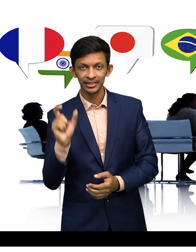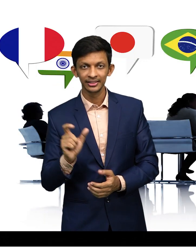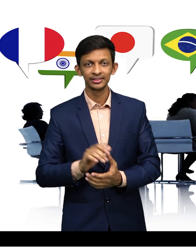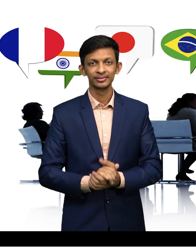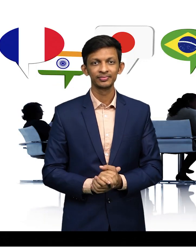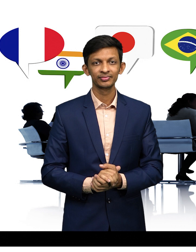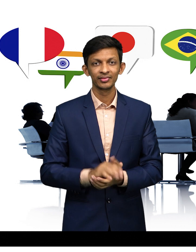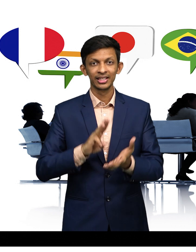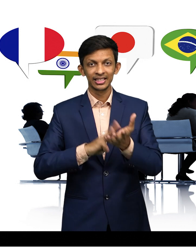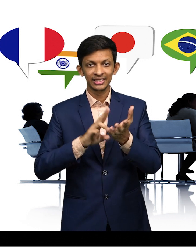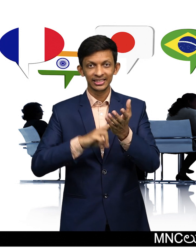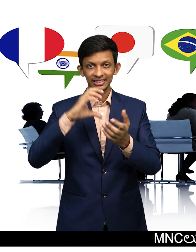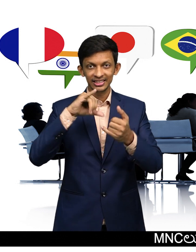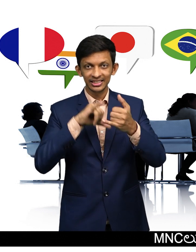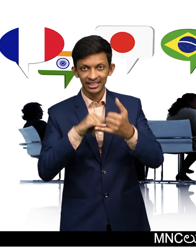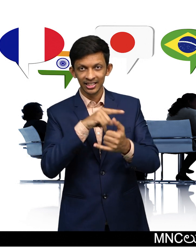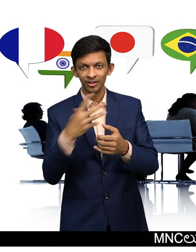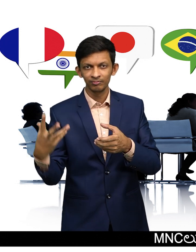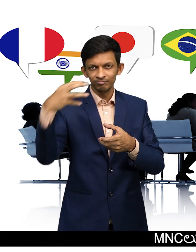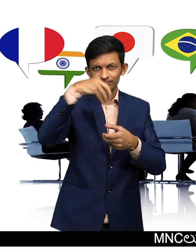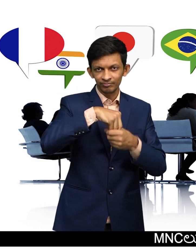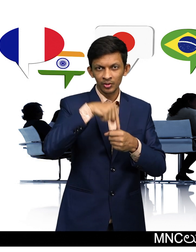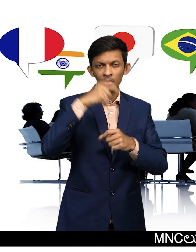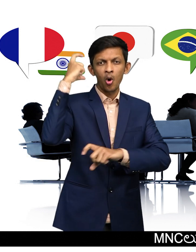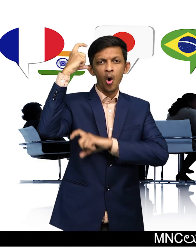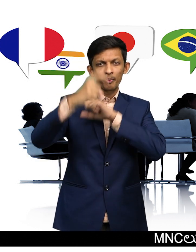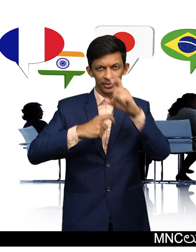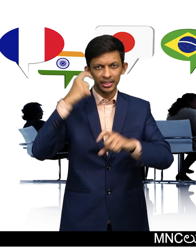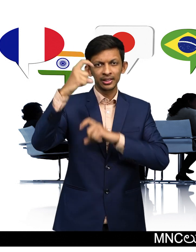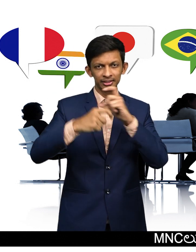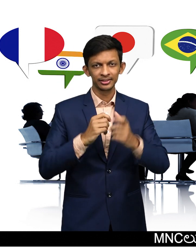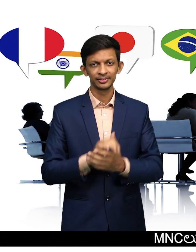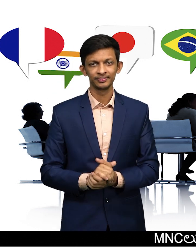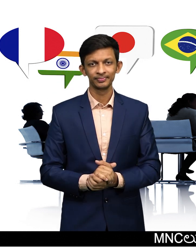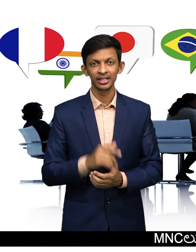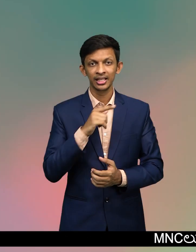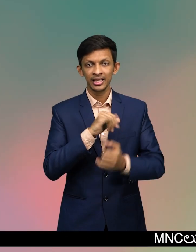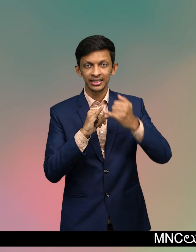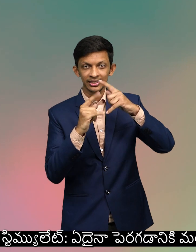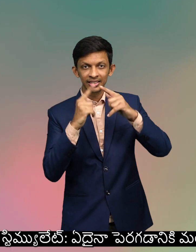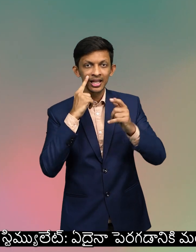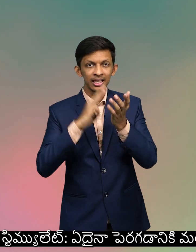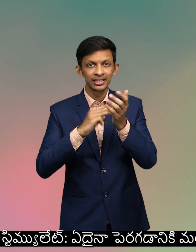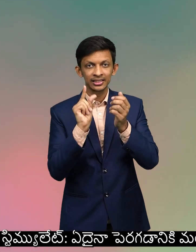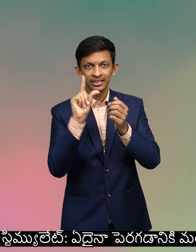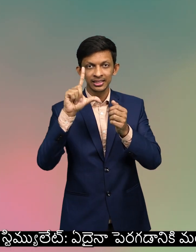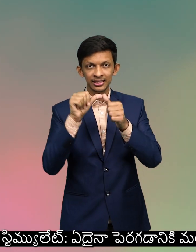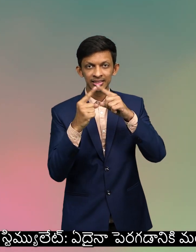కీలక పదాలు. 1. ఎంఎన్సీలు, బహుళజాతి సంస్థ. 2. స్టిమ్యులేట్,